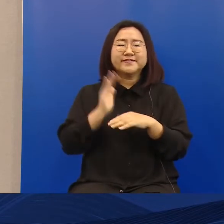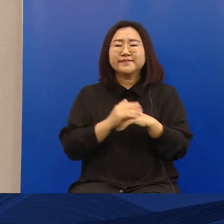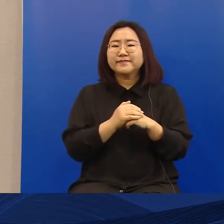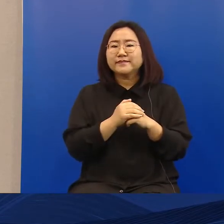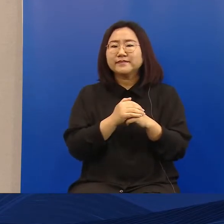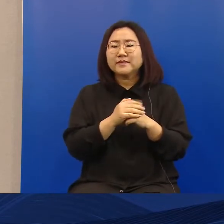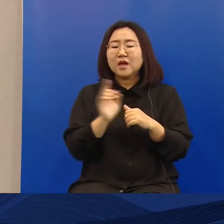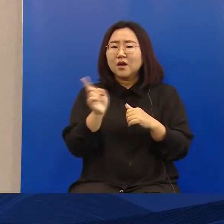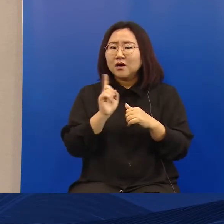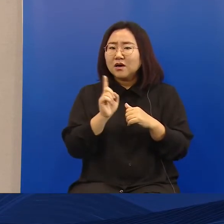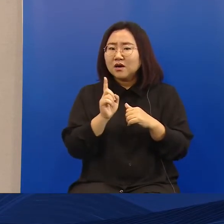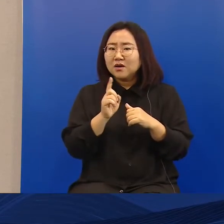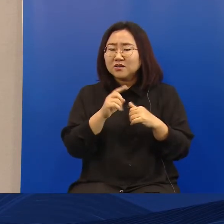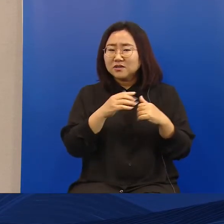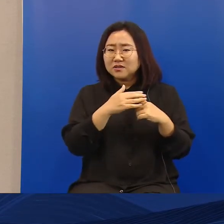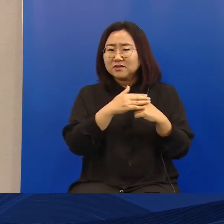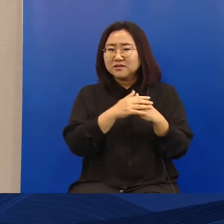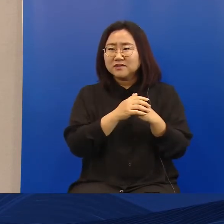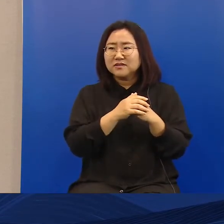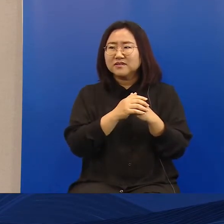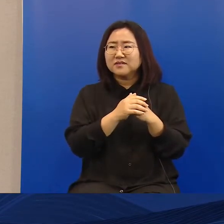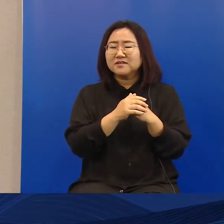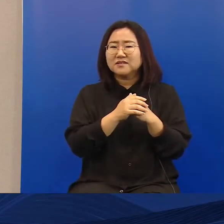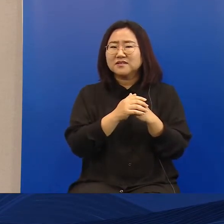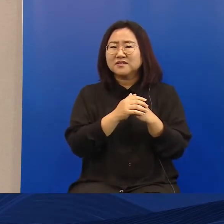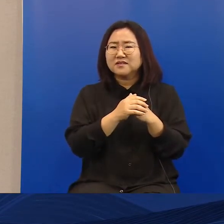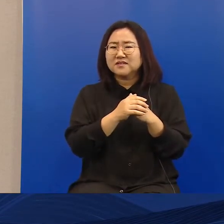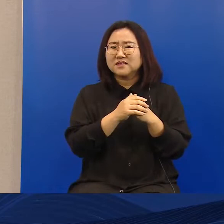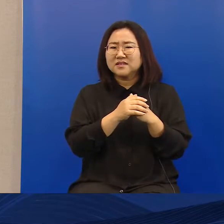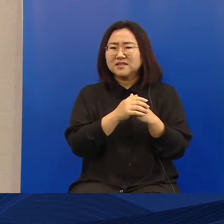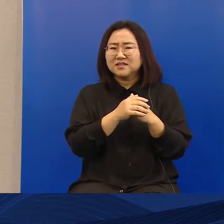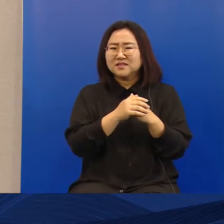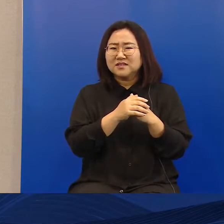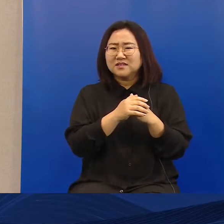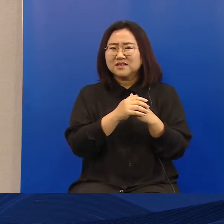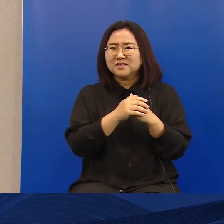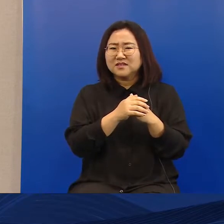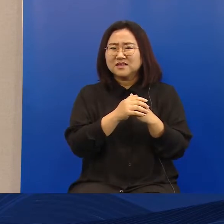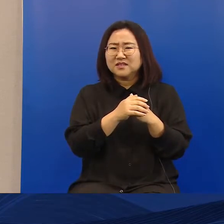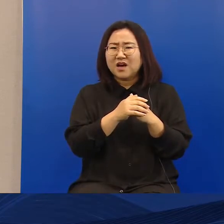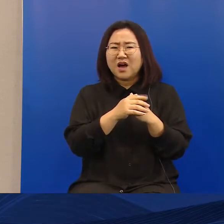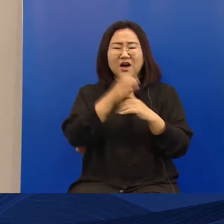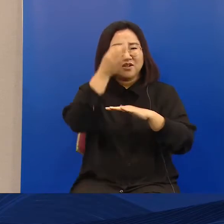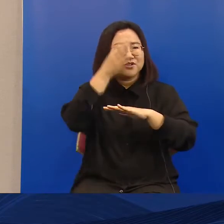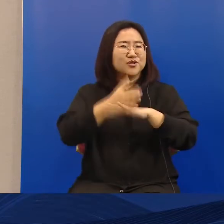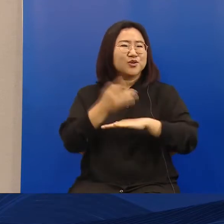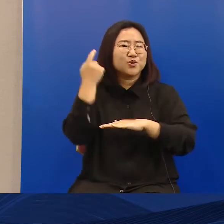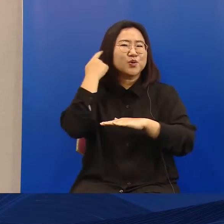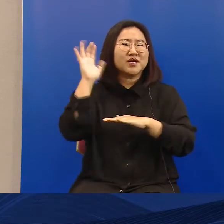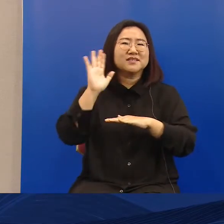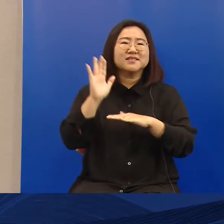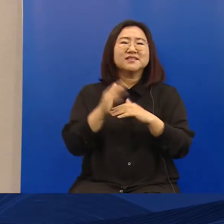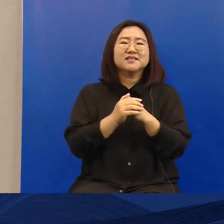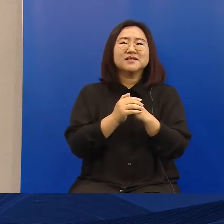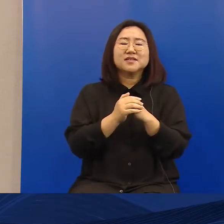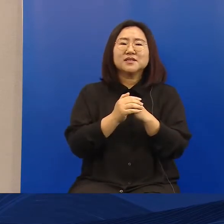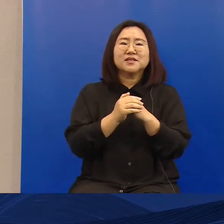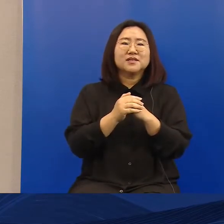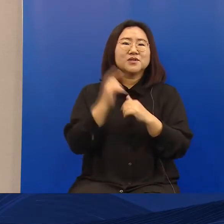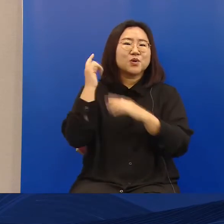되거든요. 어떤 한 사람 일방적으로 제공하는 그런 정보는 소통이라고 할 수 없습니다.